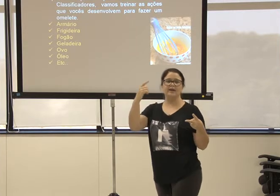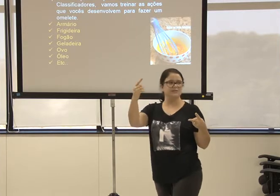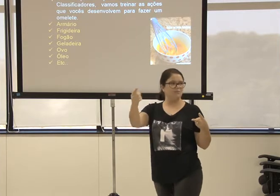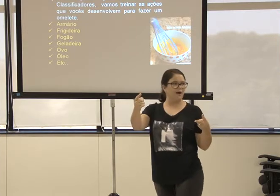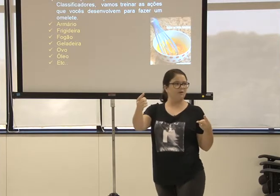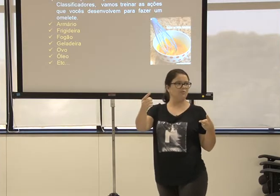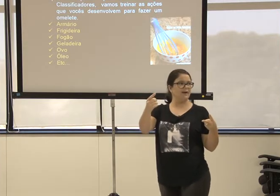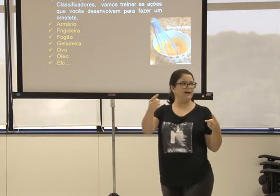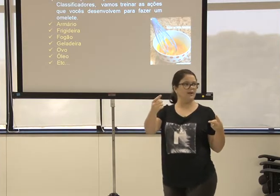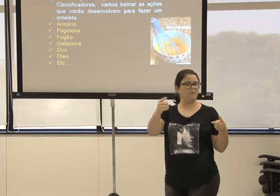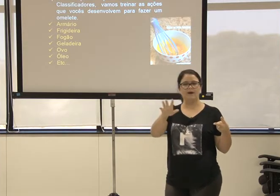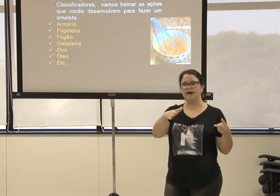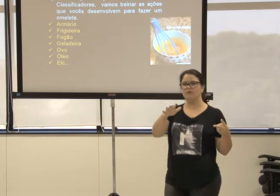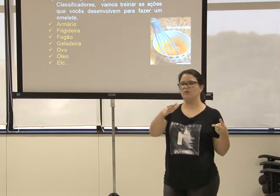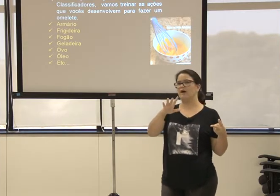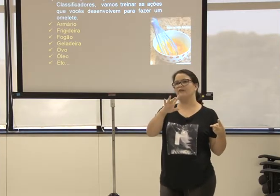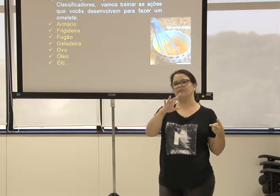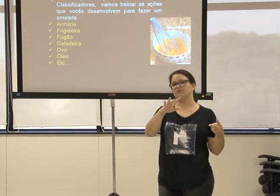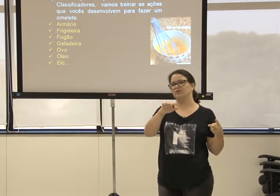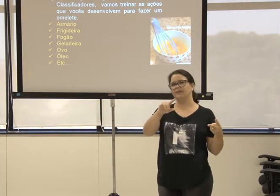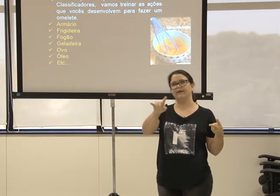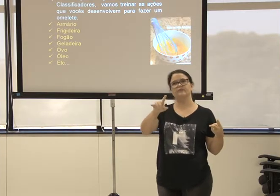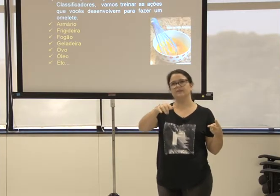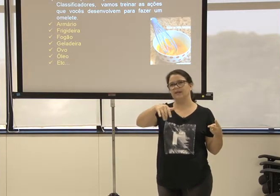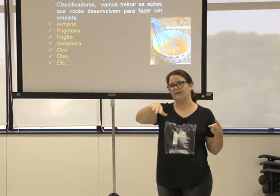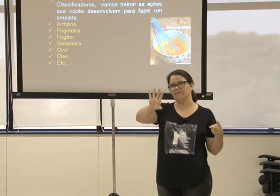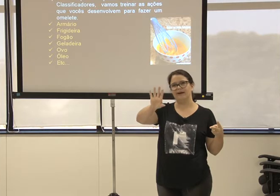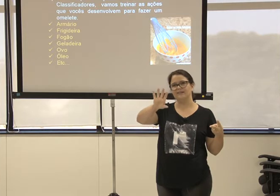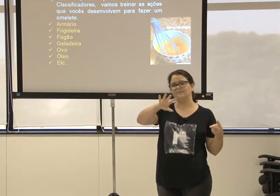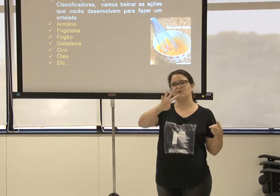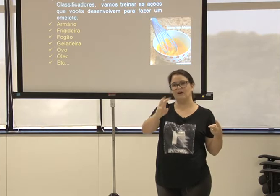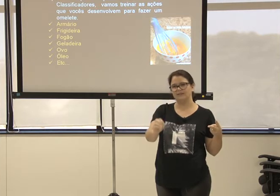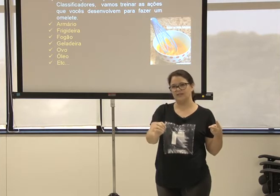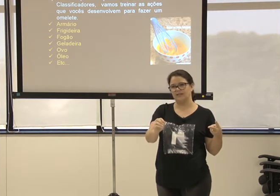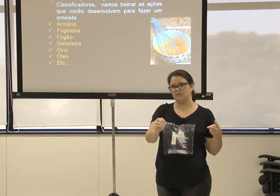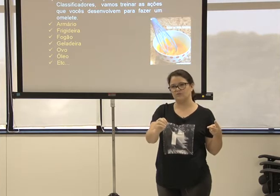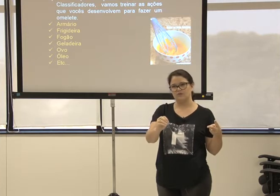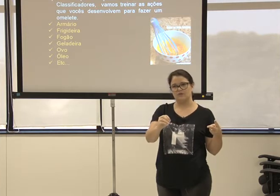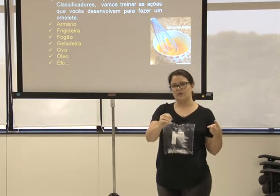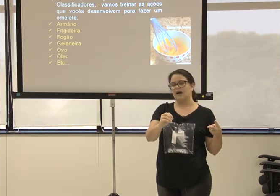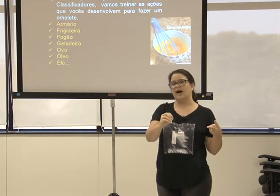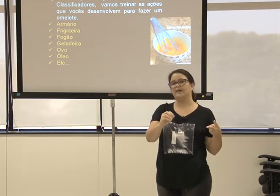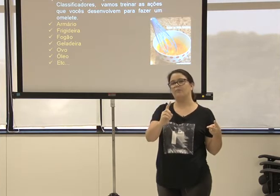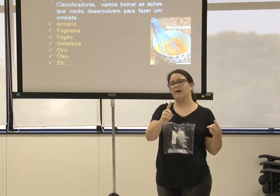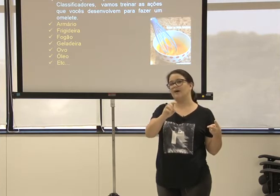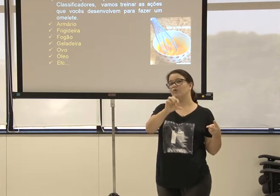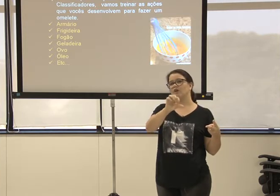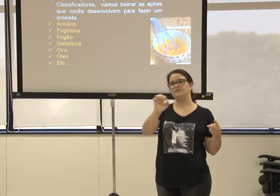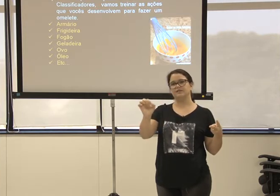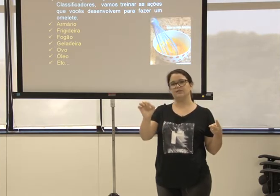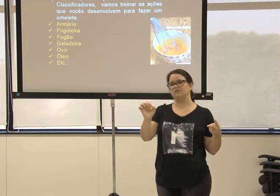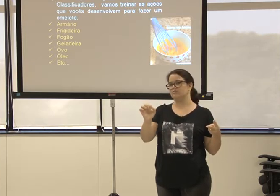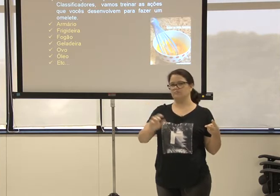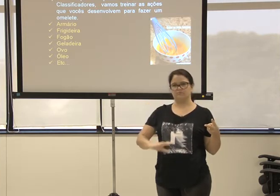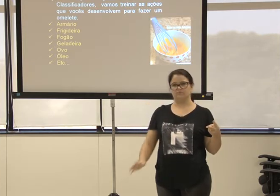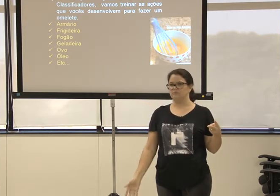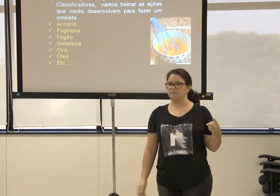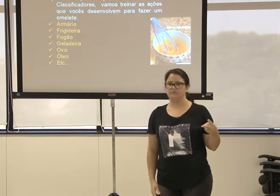eu pago a fatura deu, sei lá, mais 1.400. Aí eu pago 900.